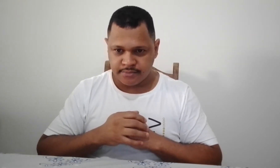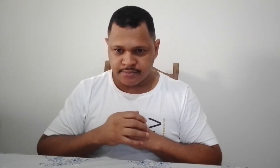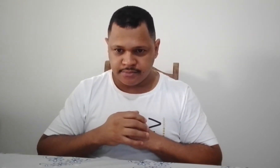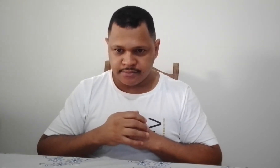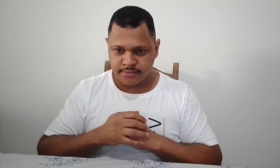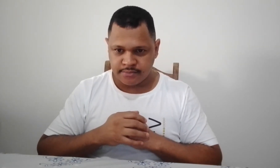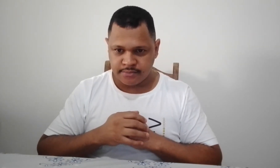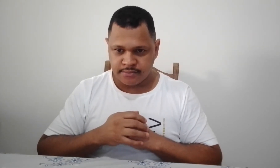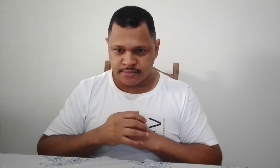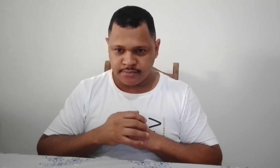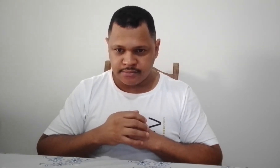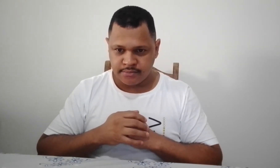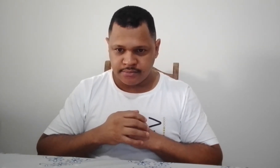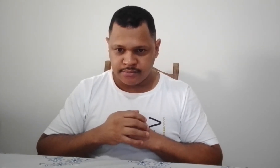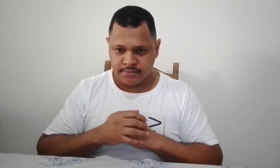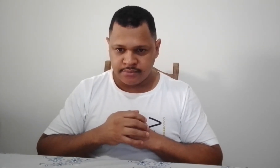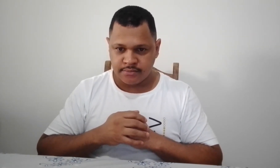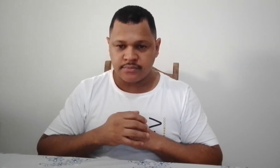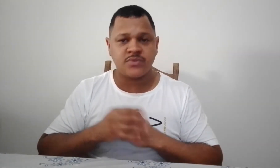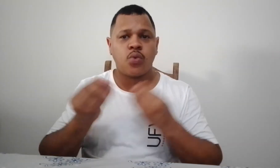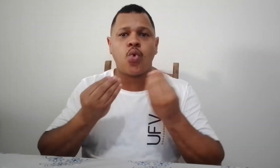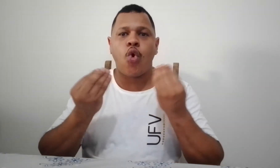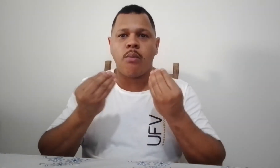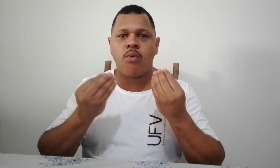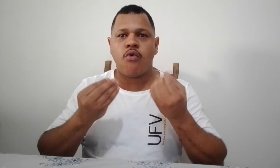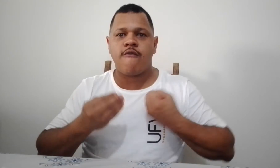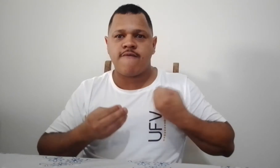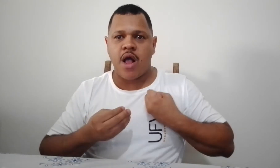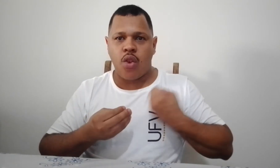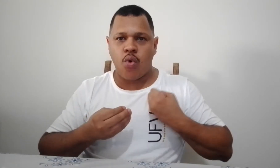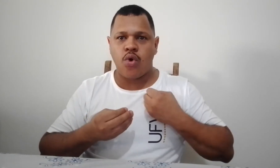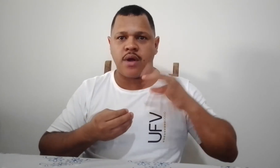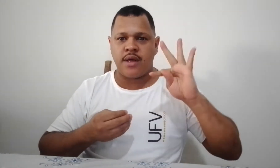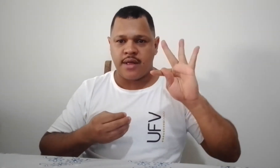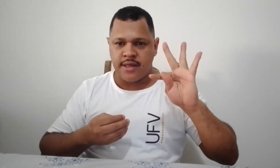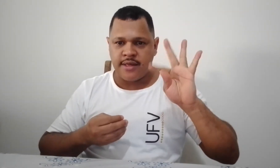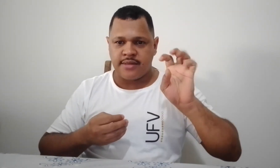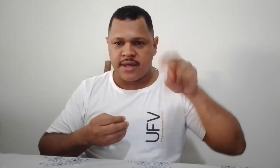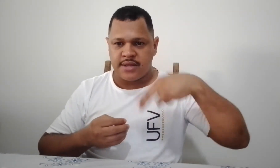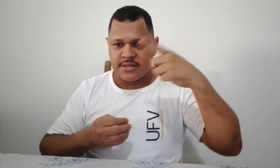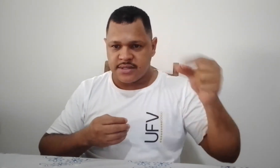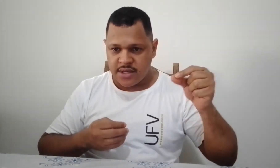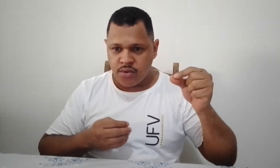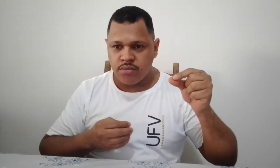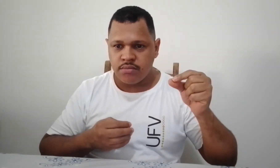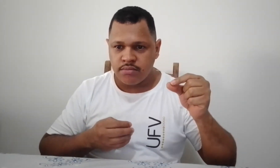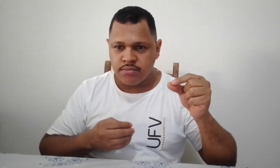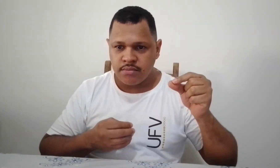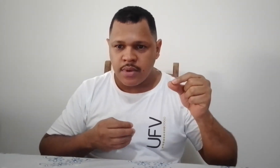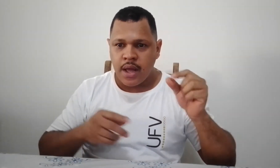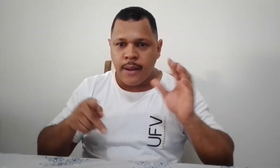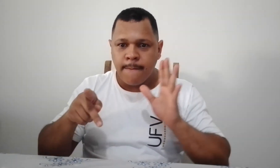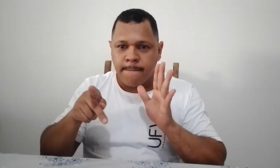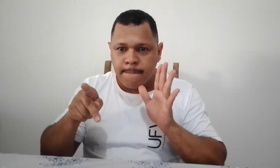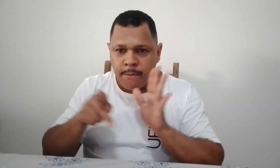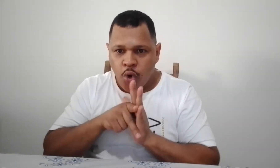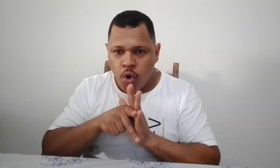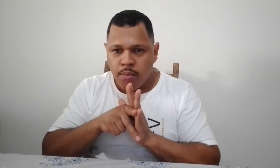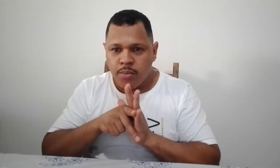O valor da tensão induzida é dado pela lei de Faraday, que posteriormente foi aperfeiçoado por